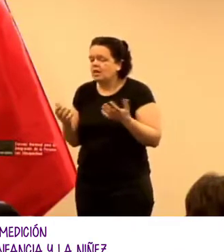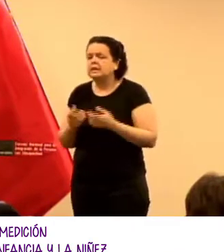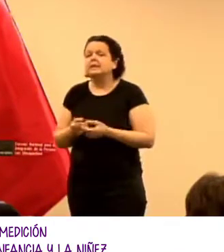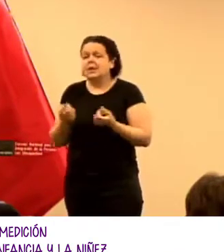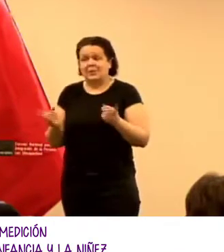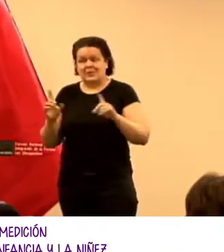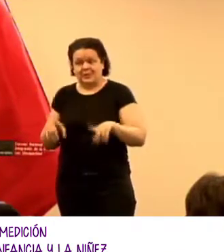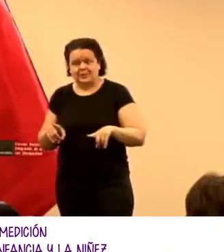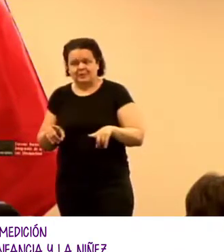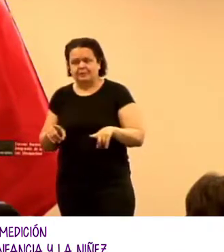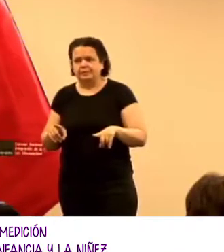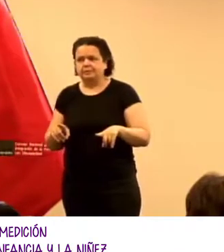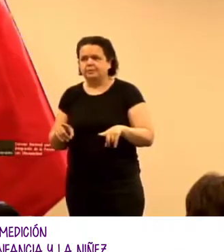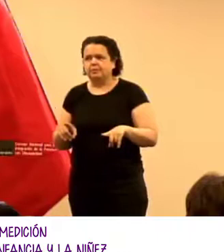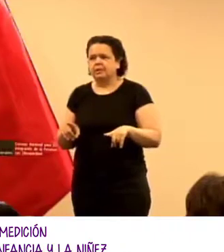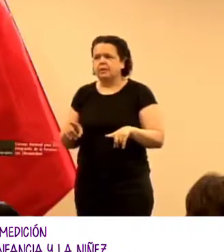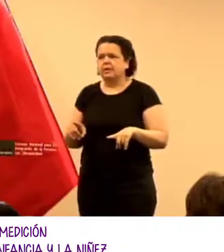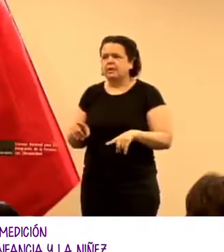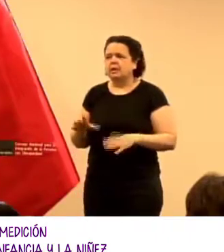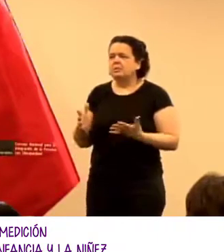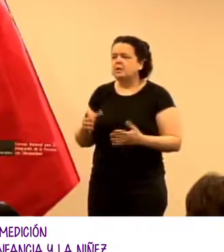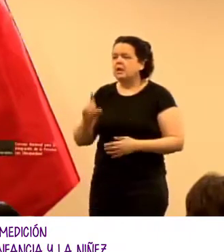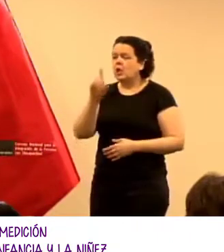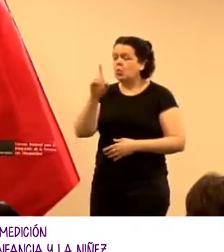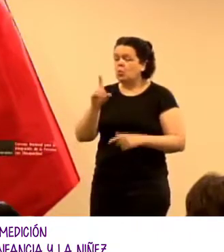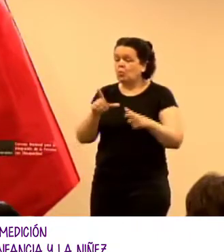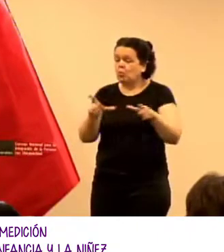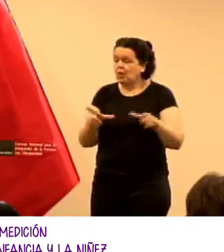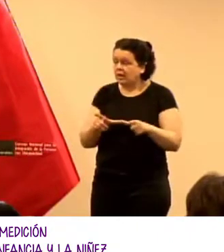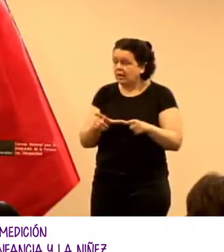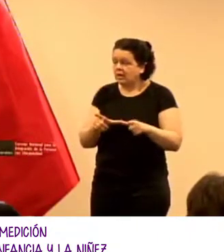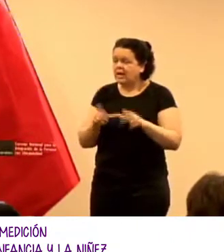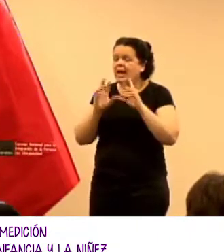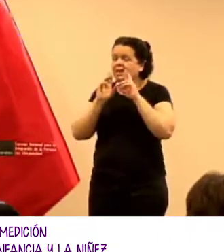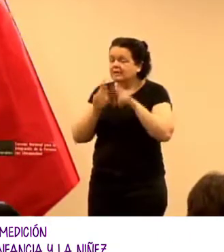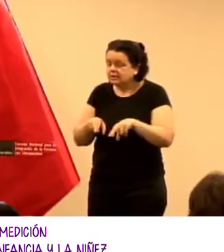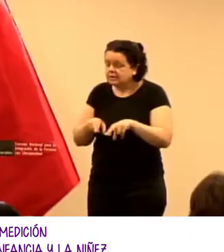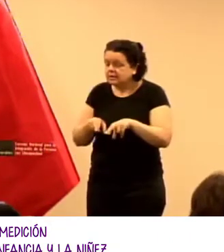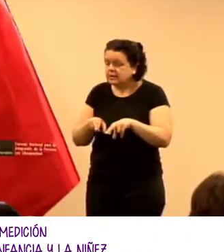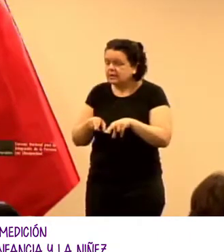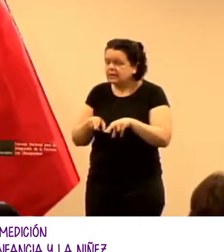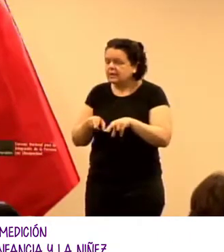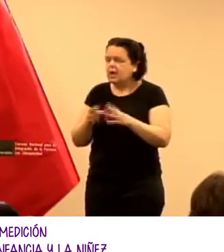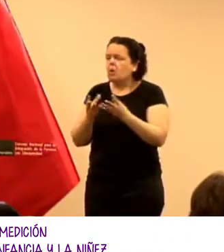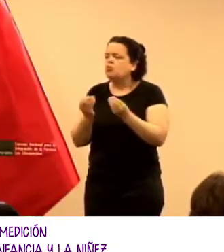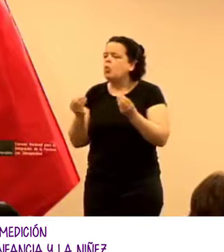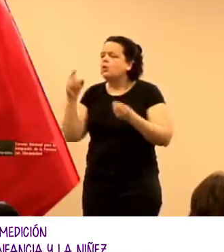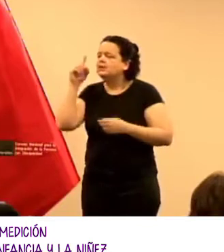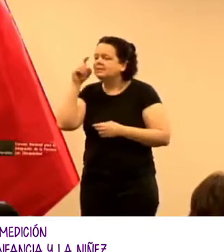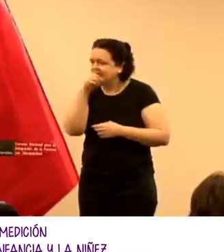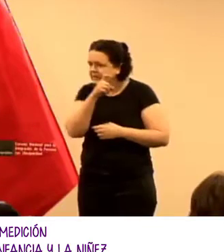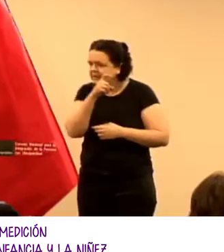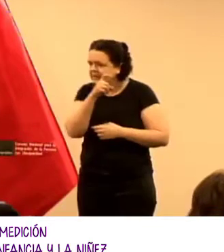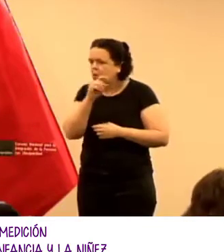cuando, por lo menos en un ámbito, hay una respuesta que sea con mucha dificultad